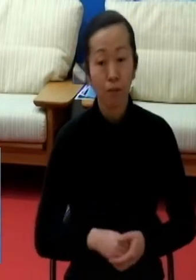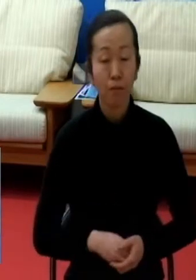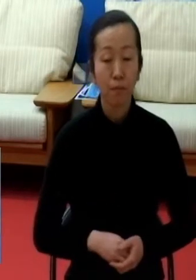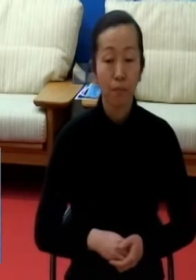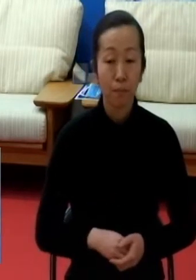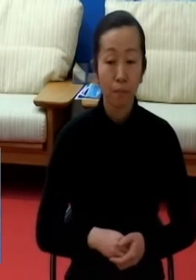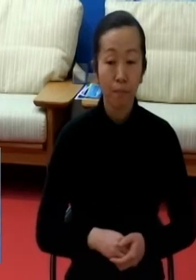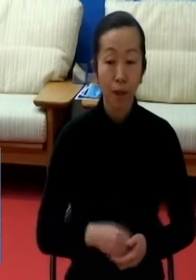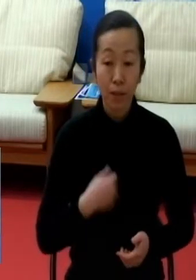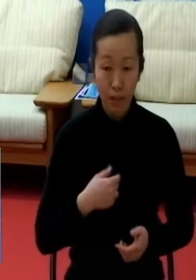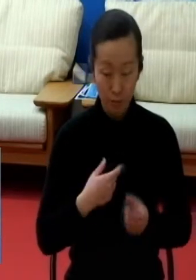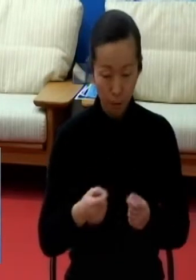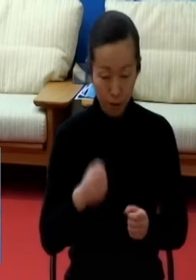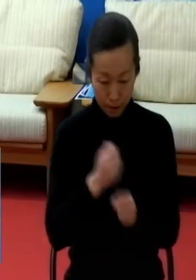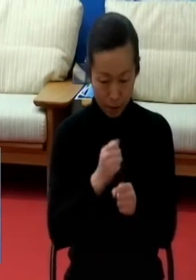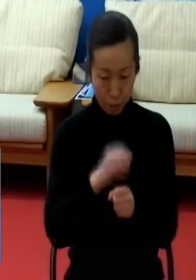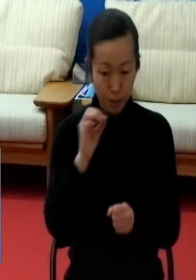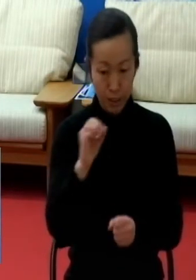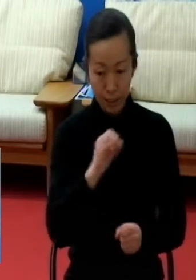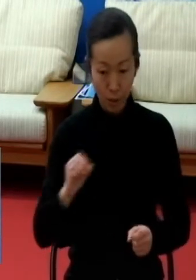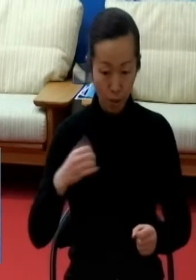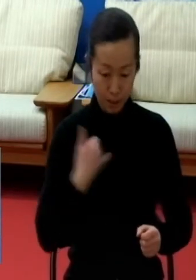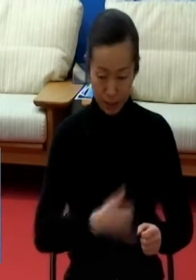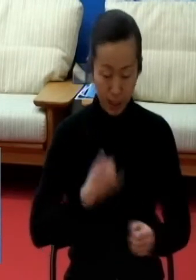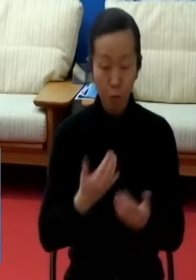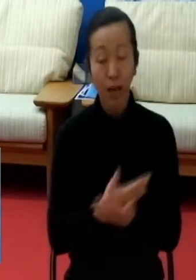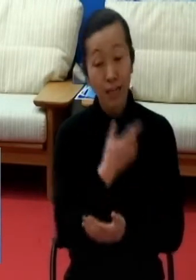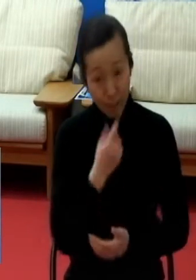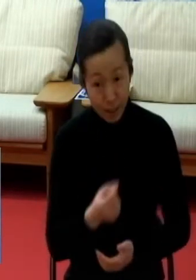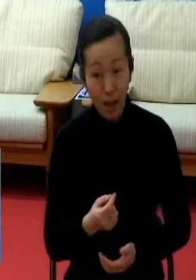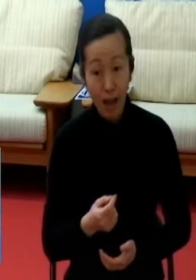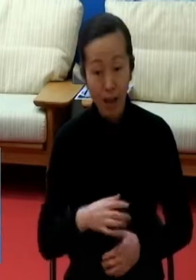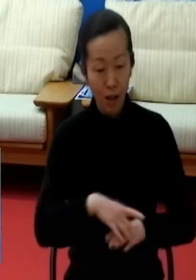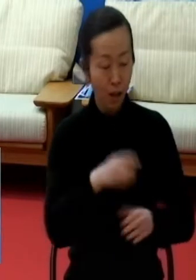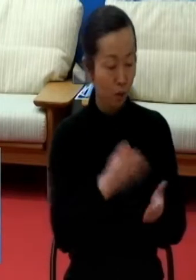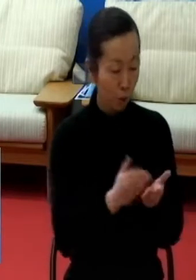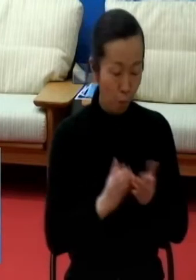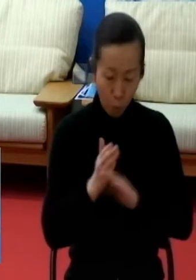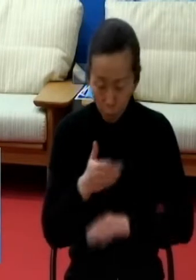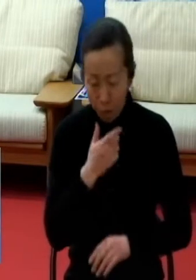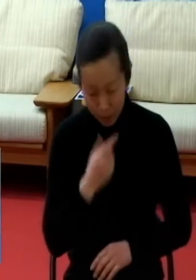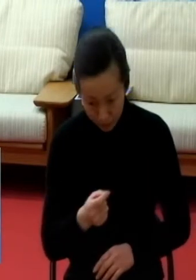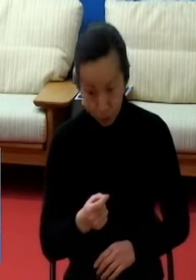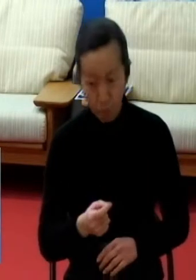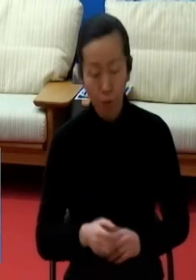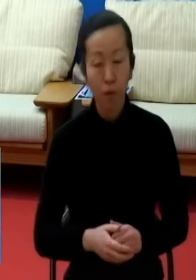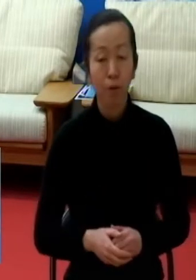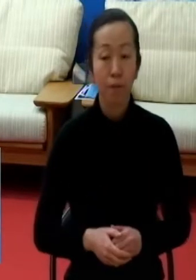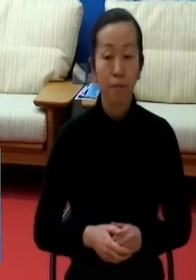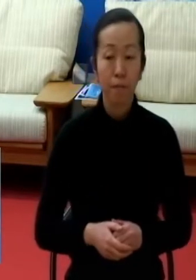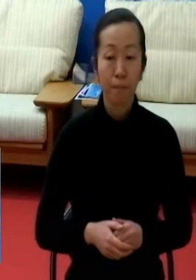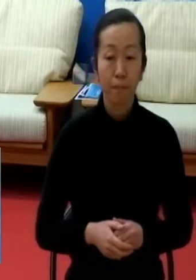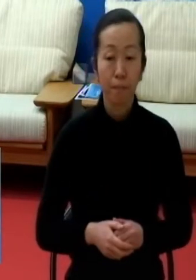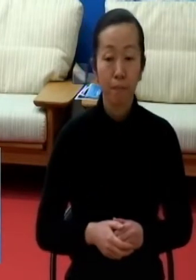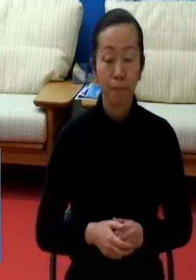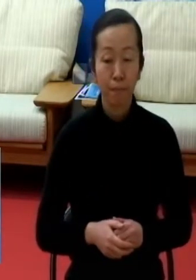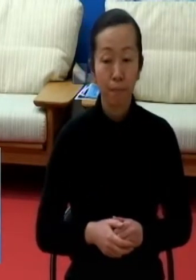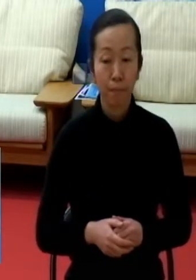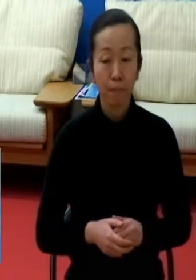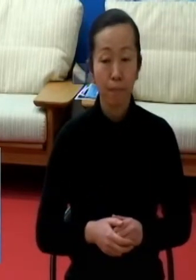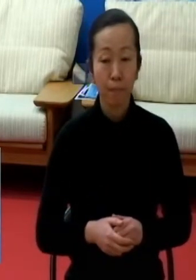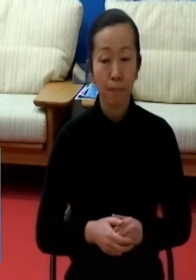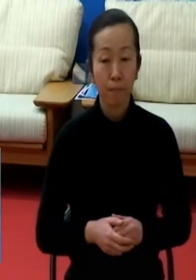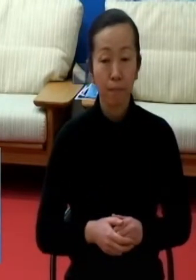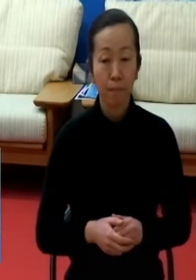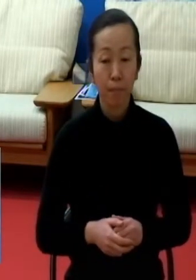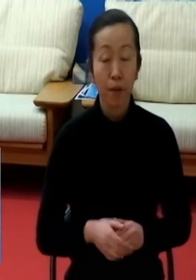인생이 되어야지. 私も作品の人生 예, になろう。 서론을 넘어가야지. 常論を乗り越えろ。 예, 그것을요 기도 제목으로